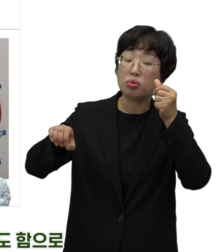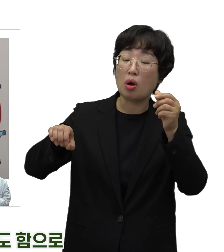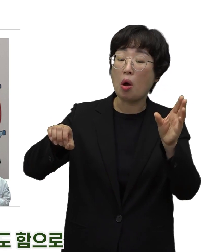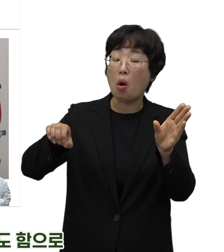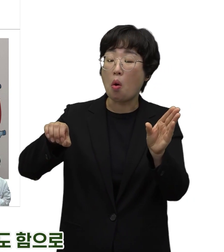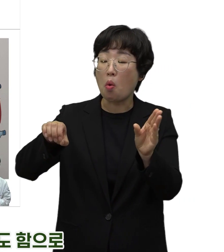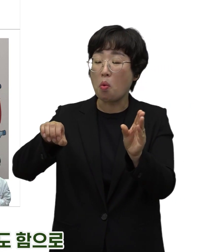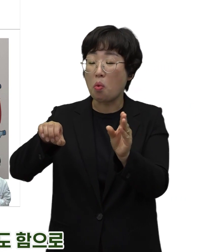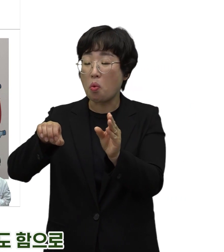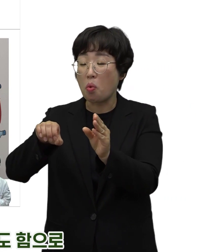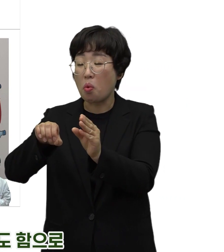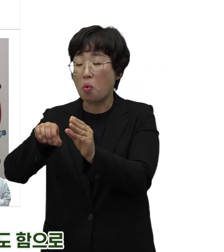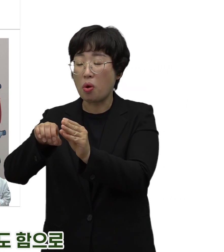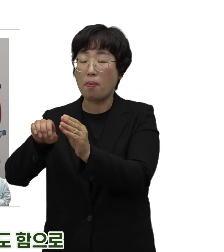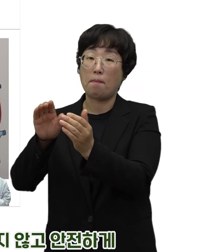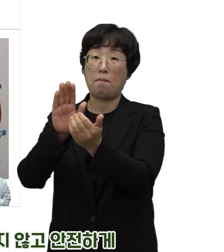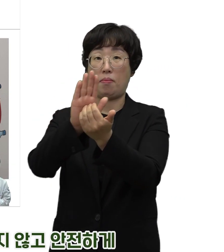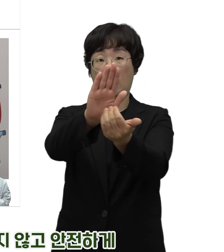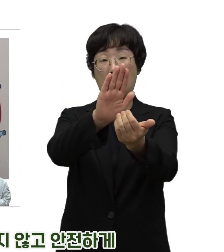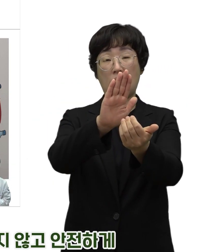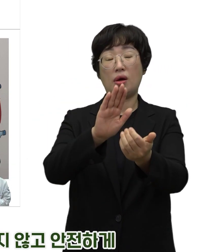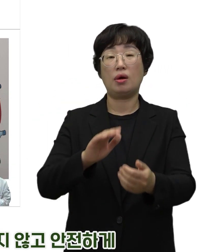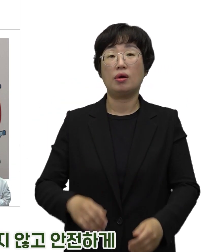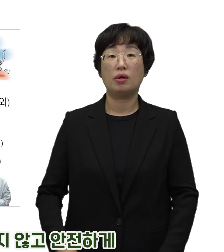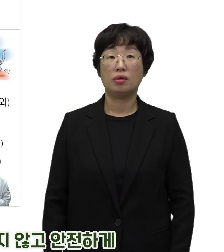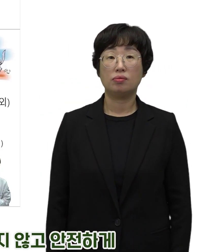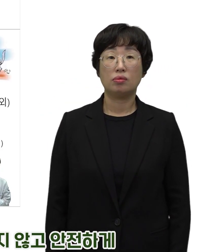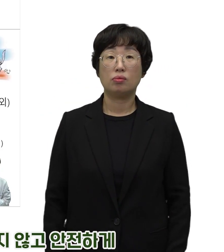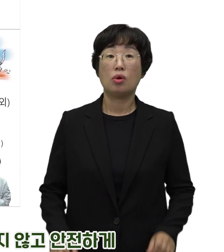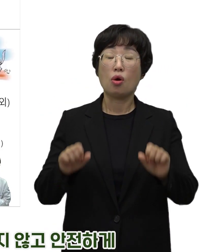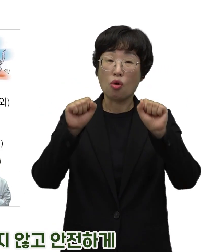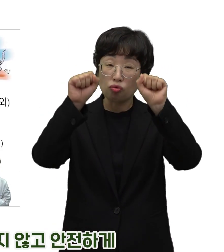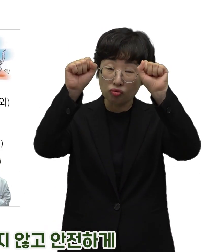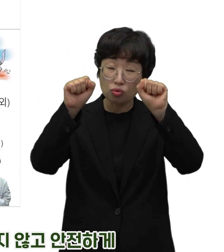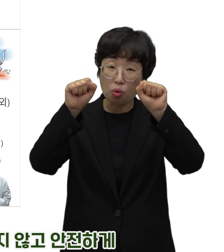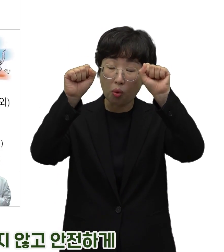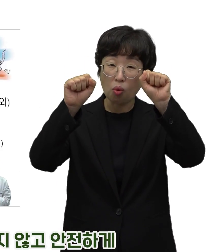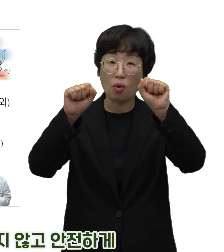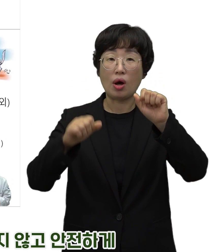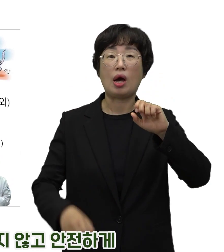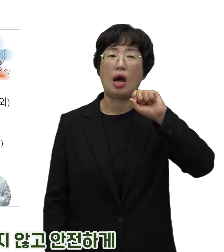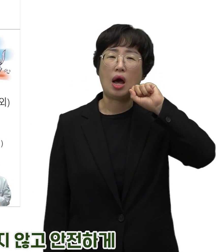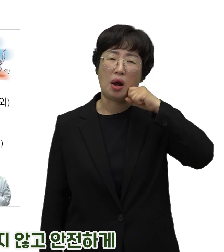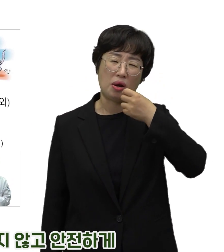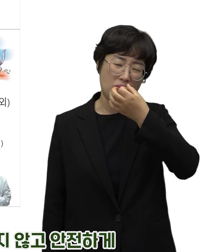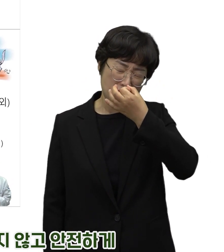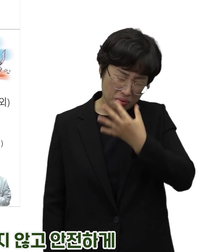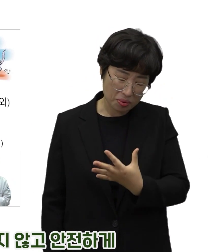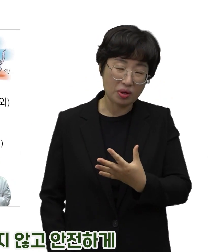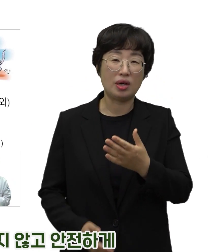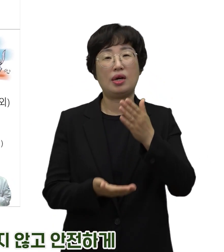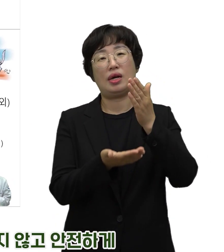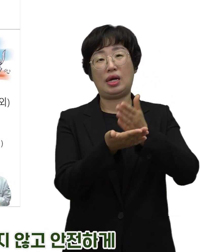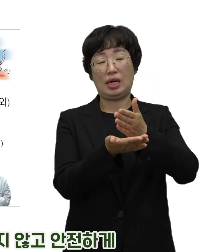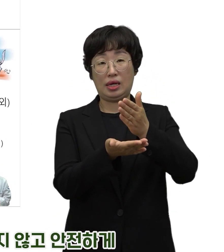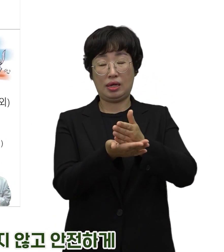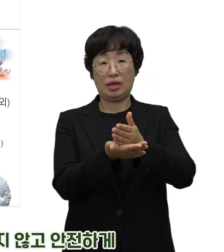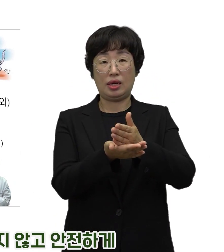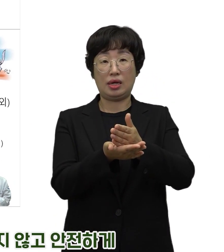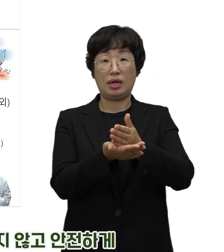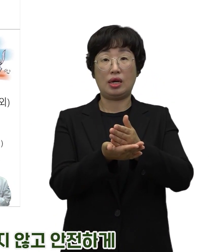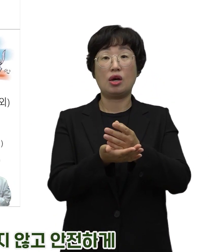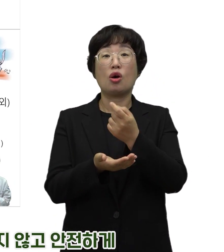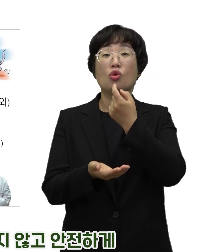기능을 향상시켜 주기도 하므로 운동을 평소에 하셔야 되는데 이렇게